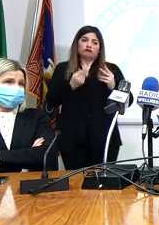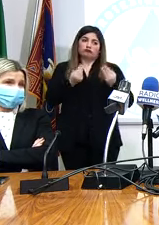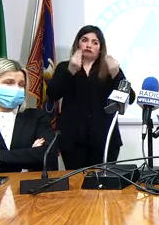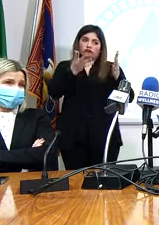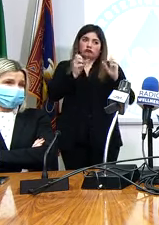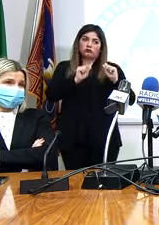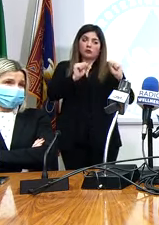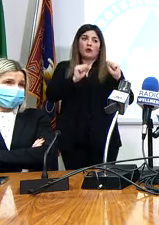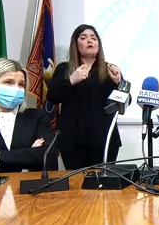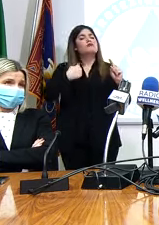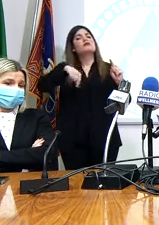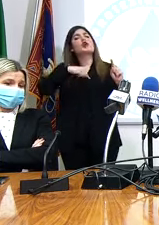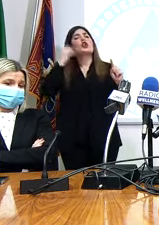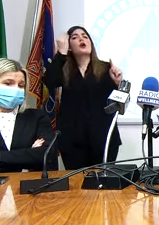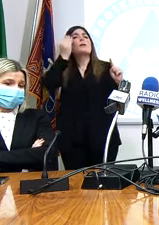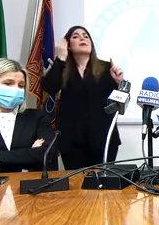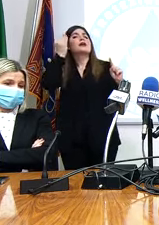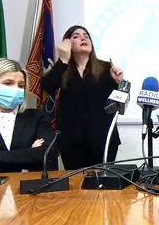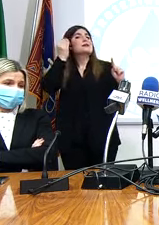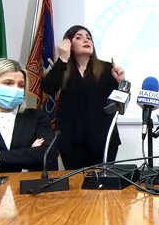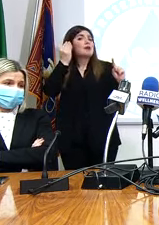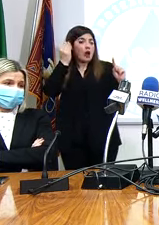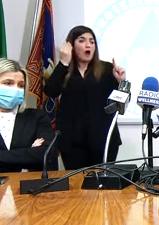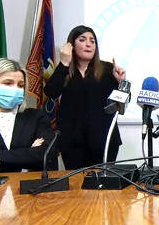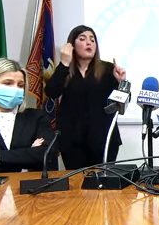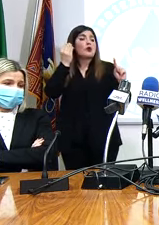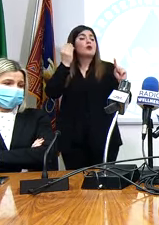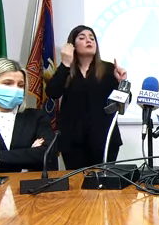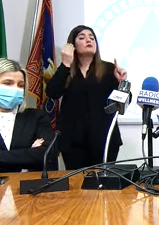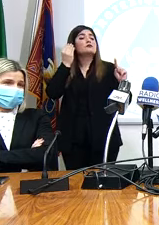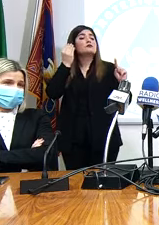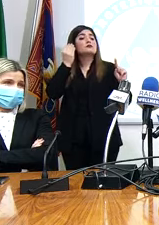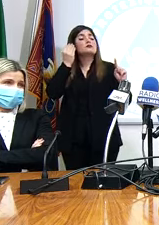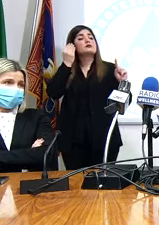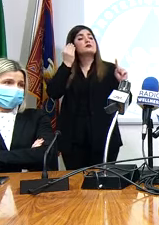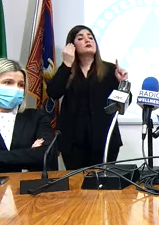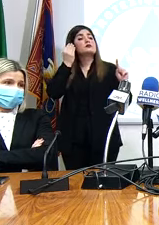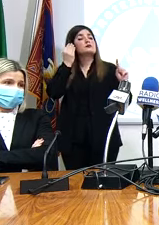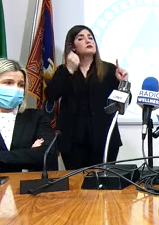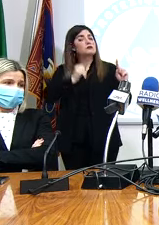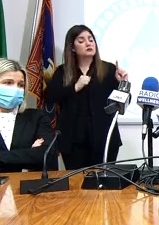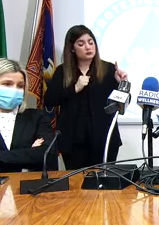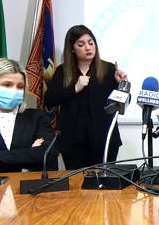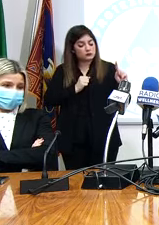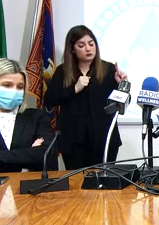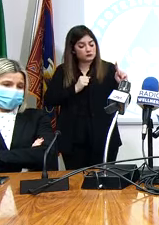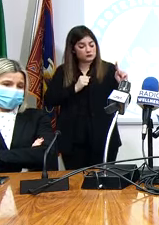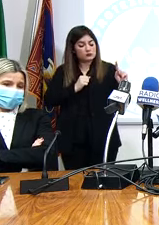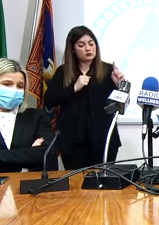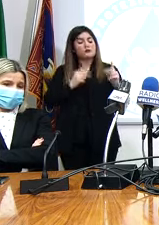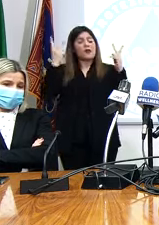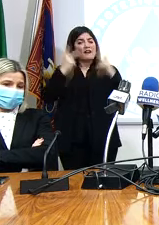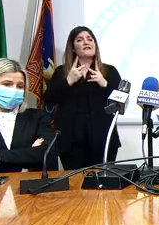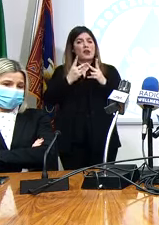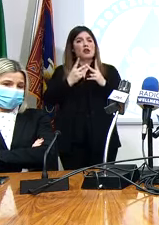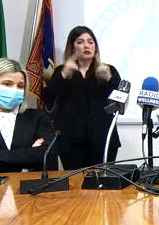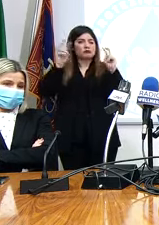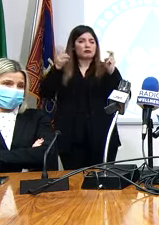noi comunque pensiamo di approfittare di quelli che sono i punti di... A parte il tema dei medici di base, tutte le storie che